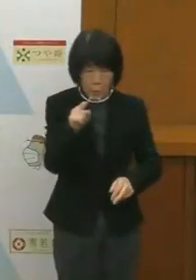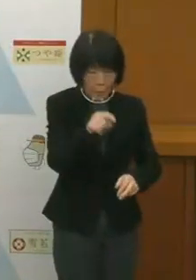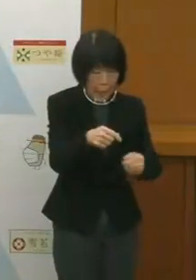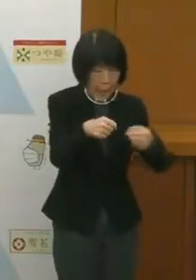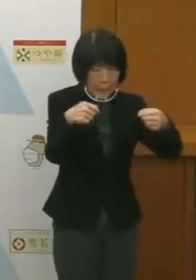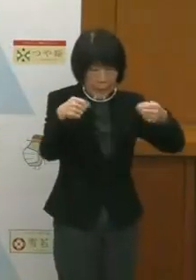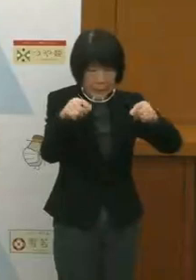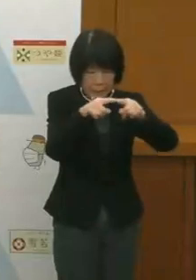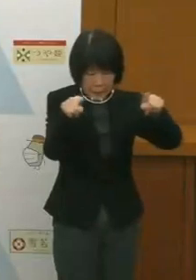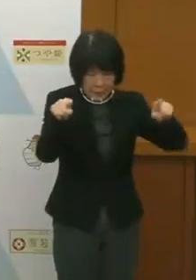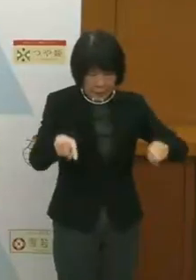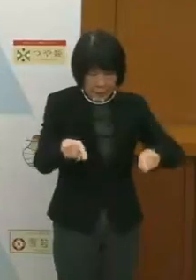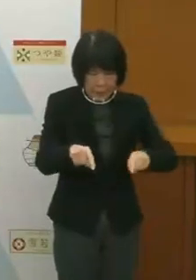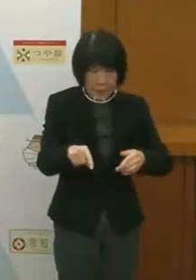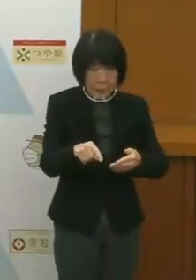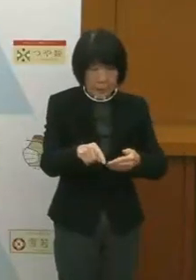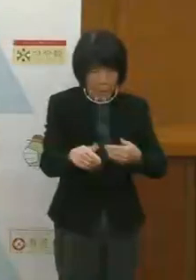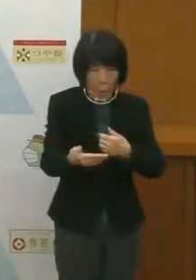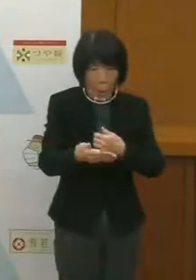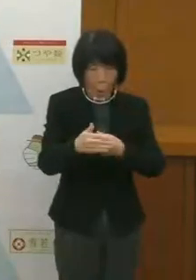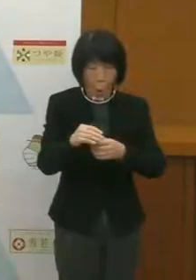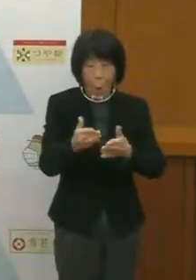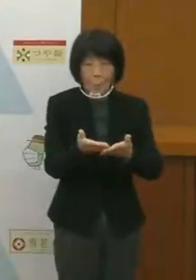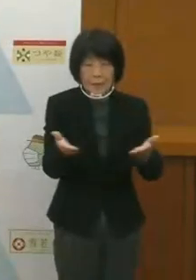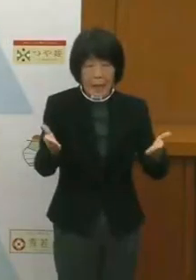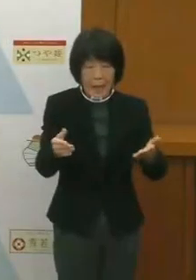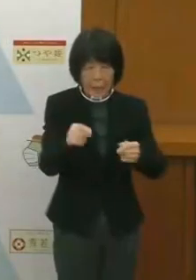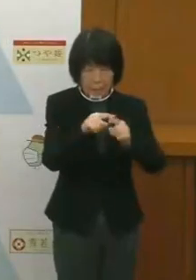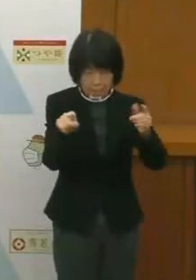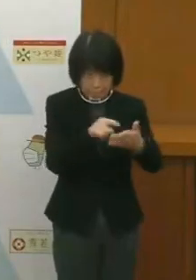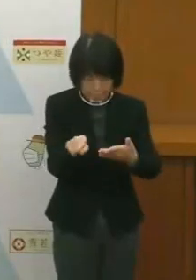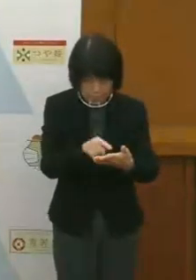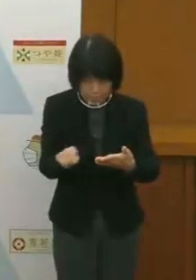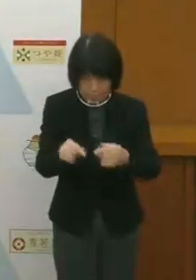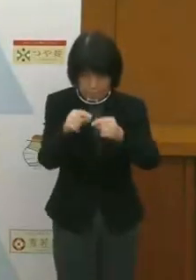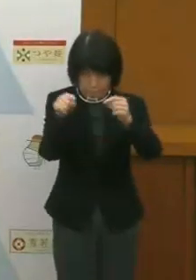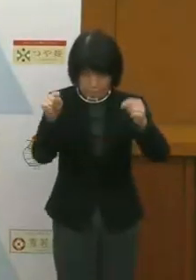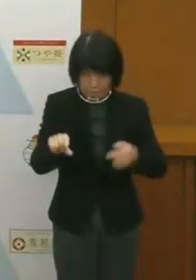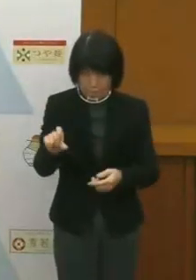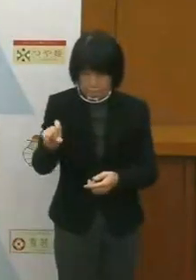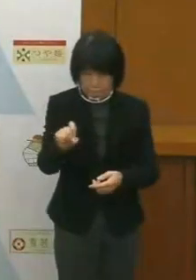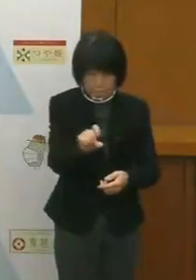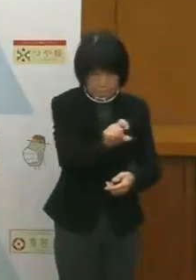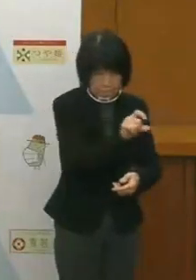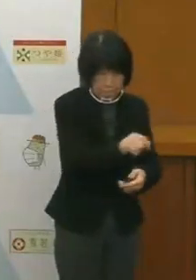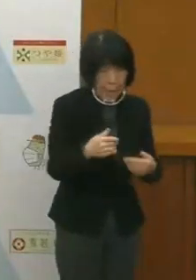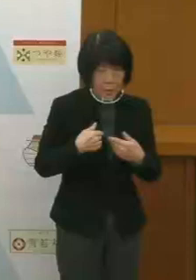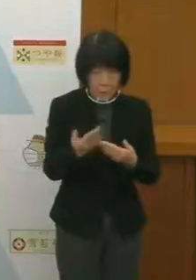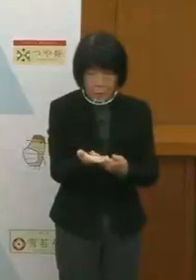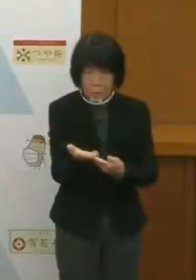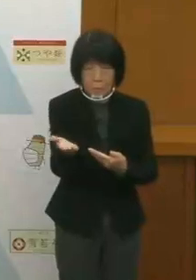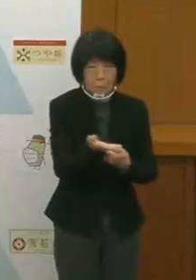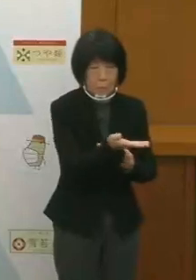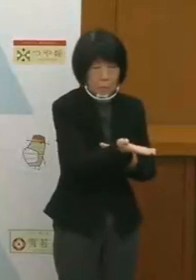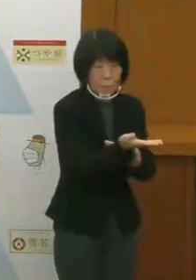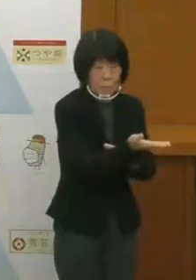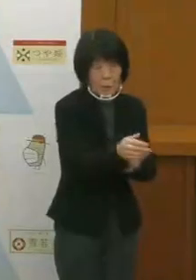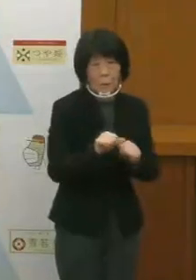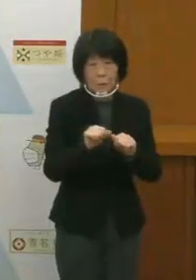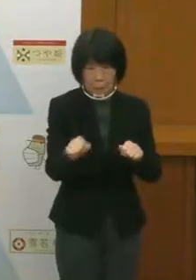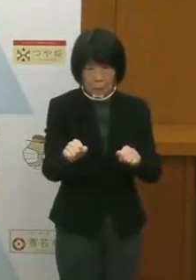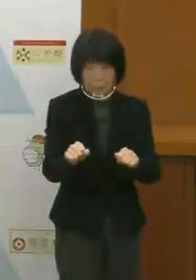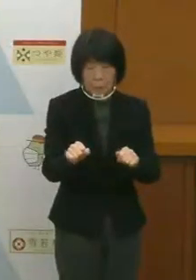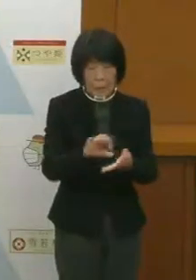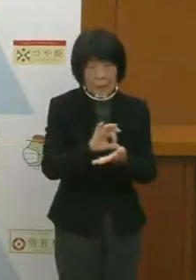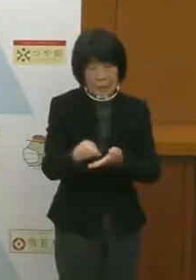シや協賛店の一覧表を備え付け、必要な方に配布することとしておりますので、ぜひご利